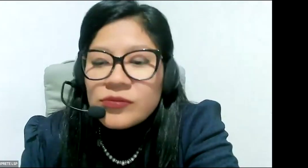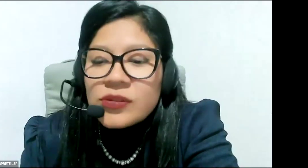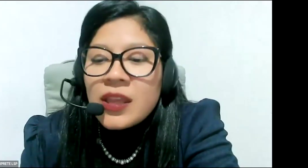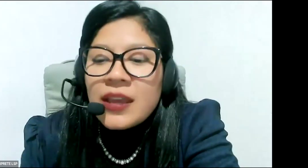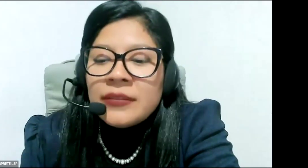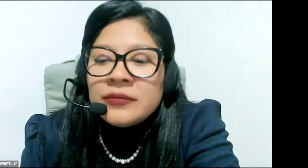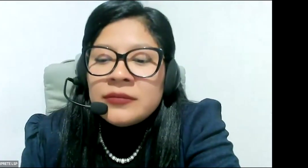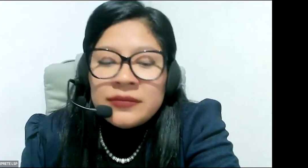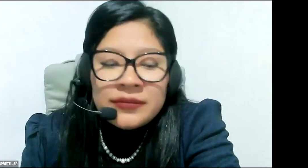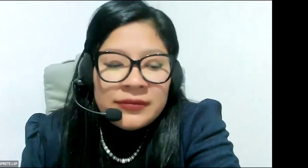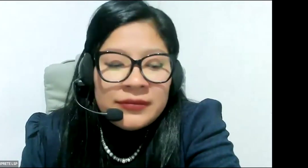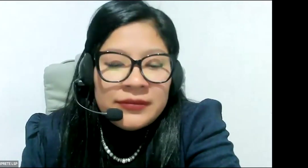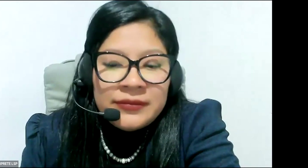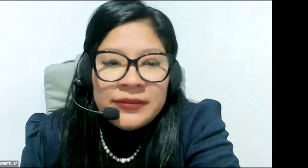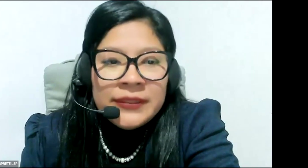te